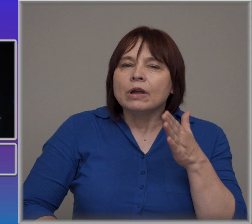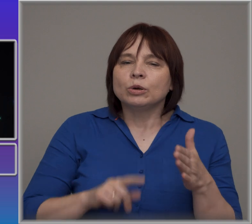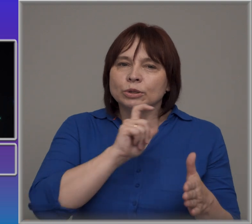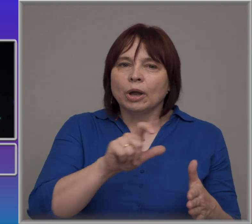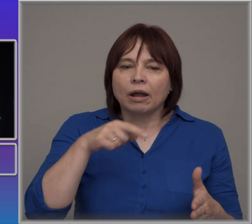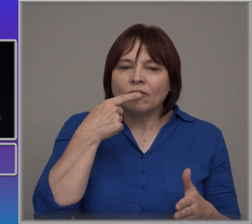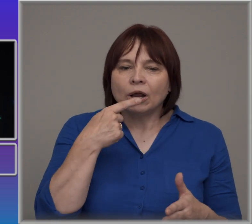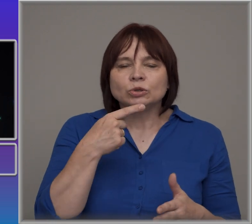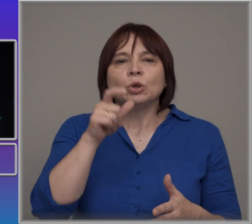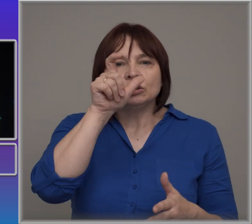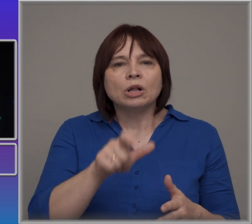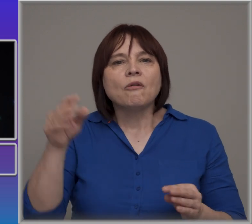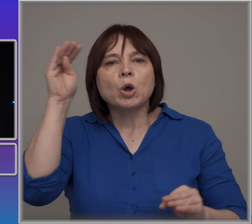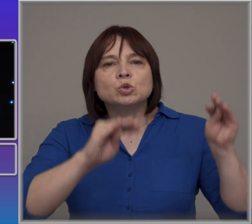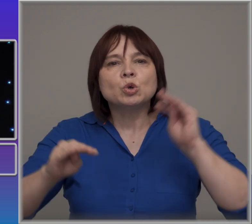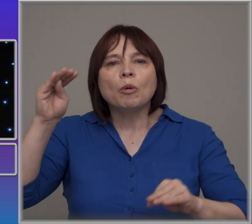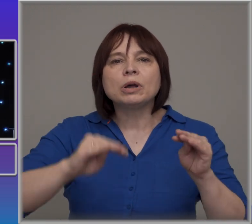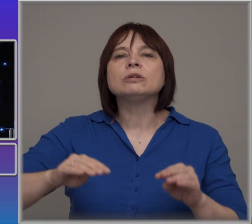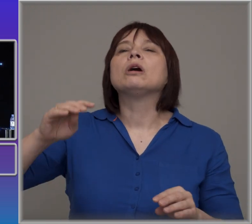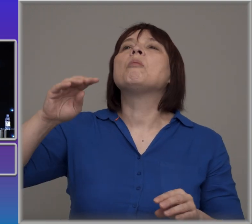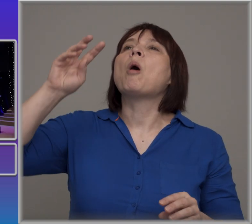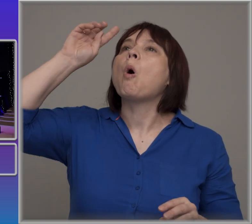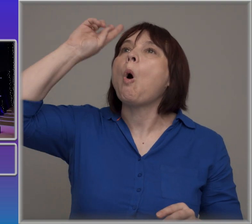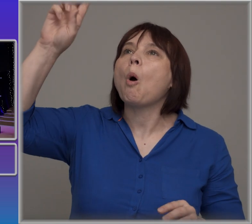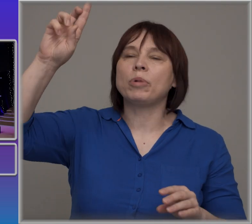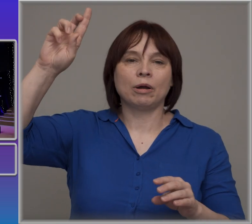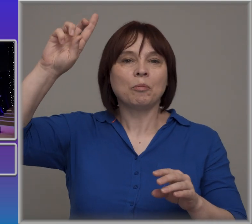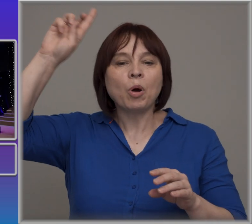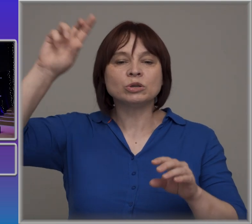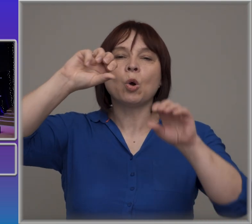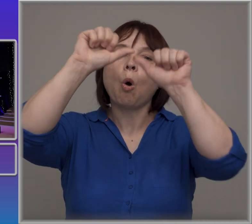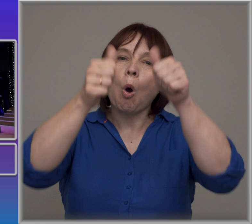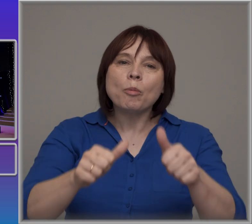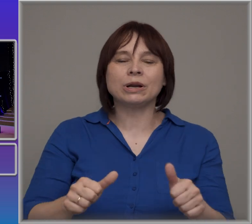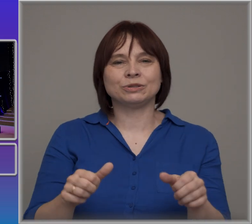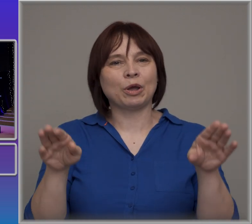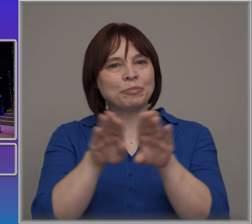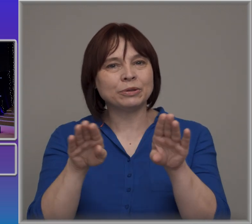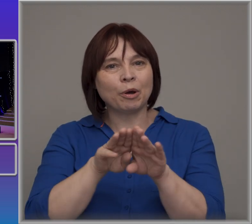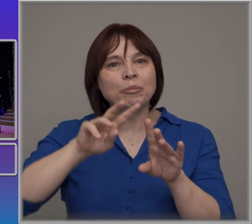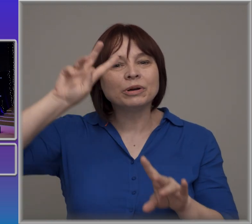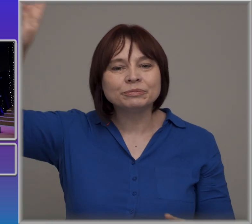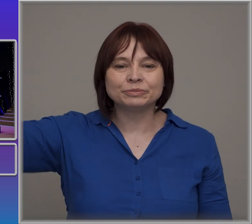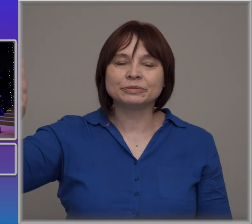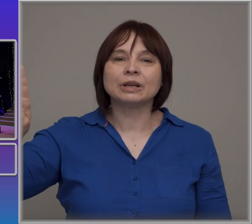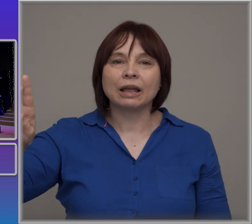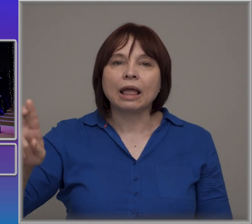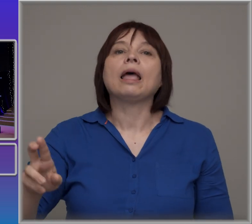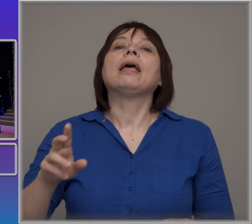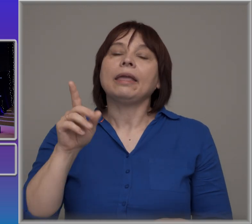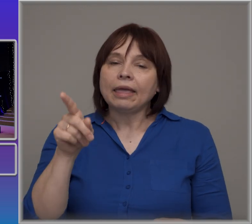были люди. Они верили в свою идеологию, которую они взяли из протестантского богословия. Вы знаете